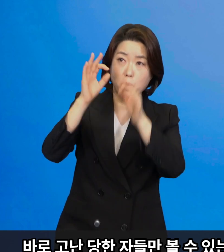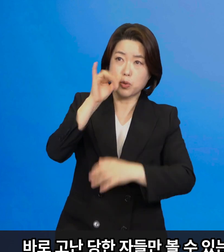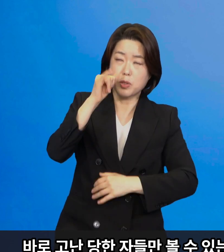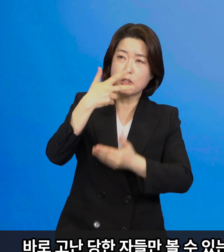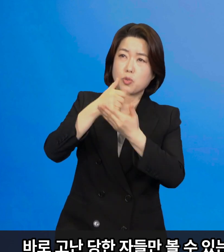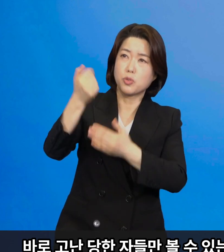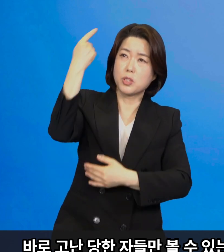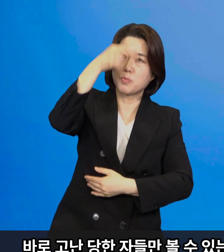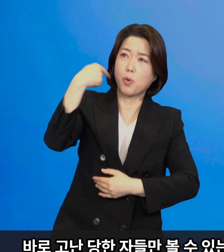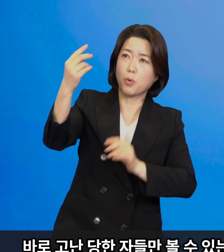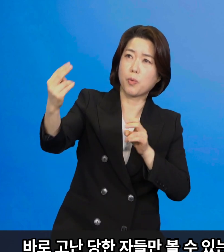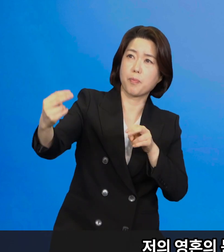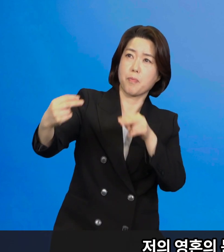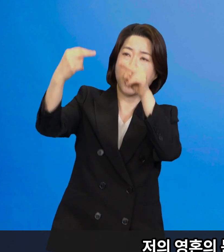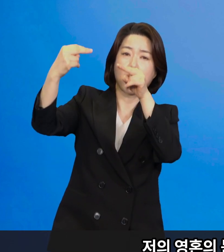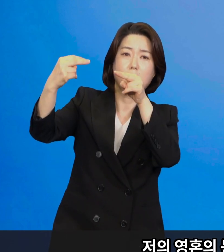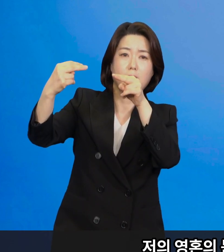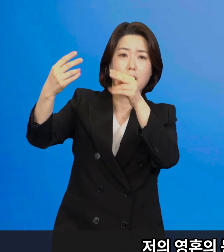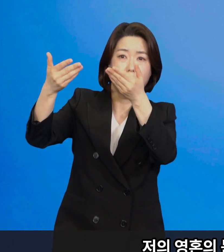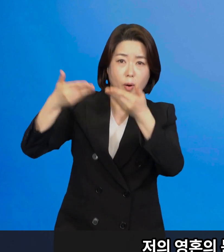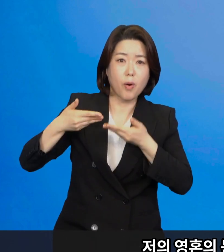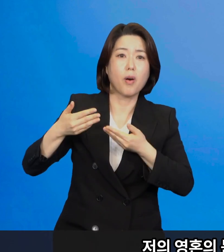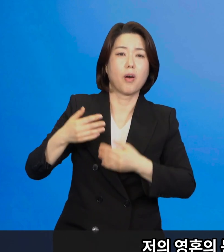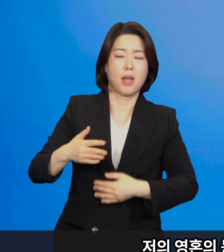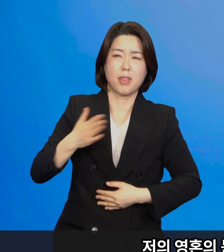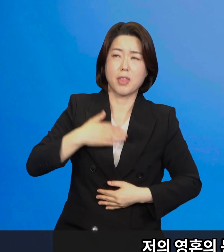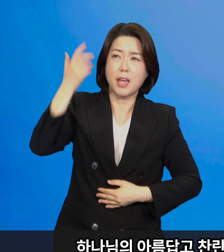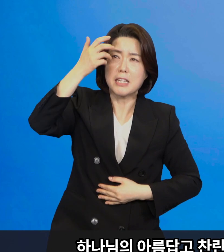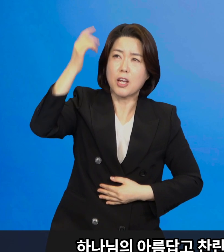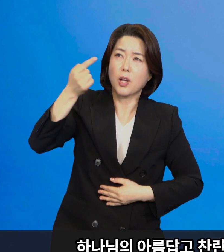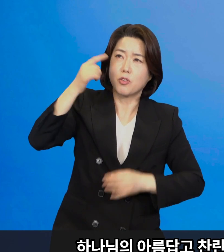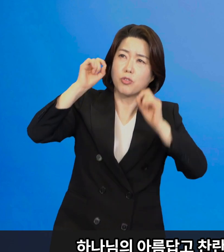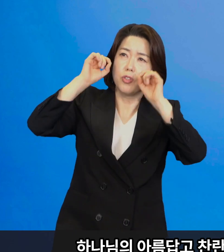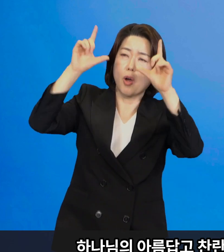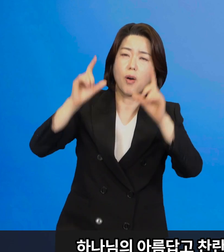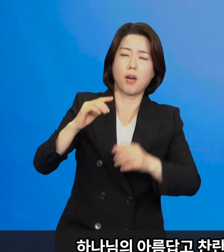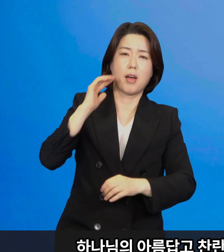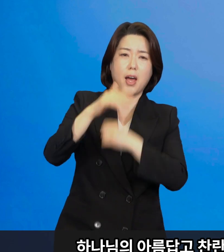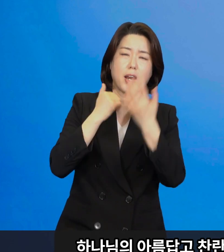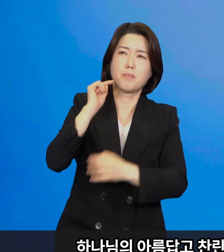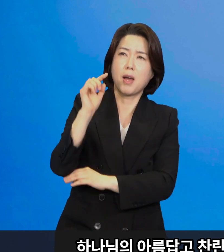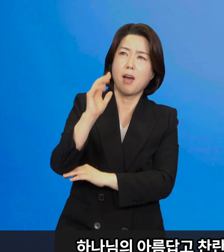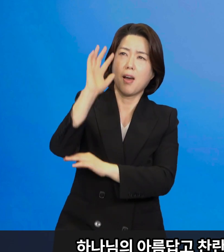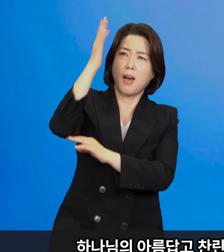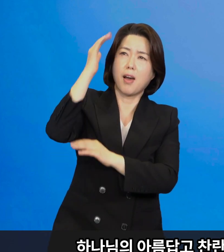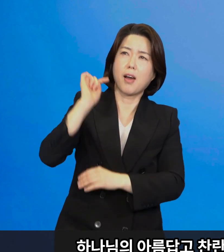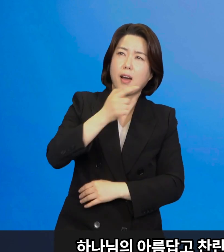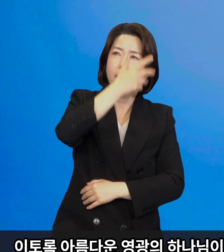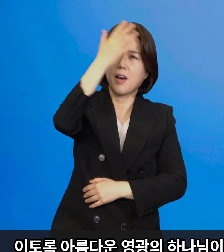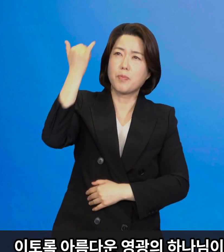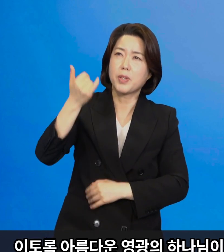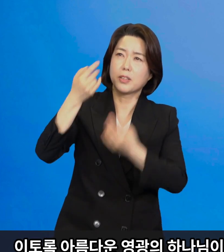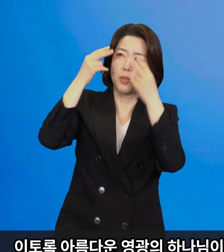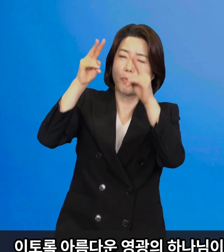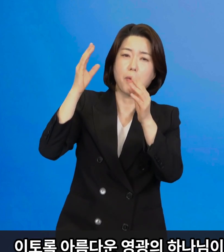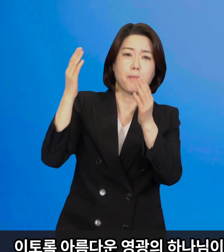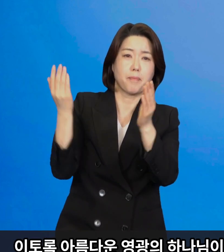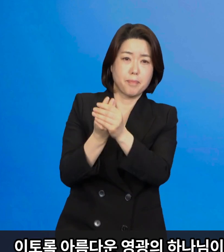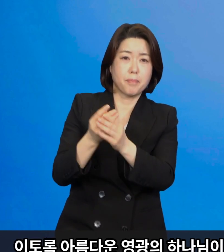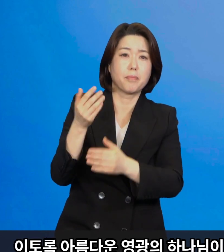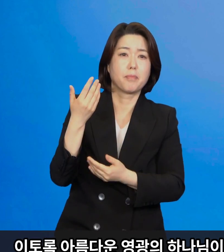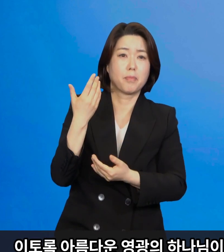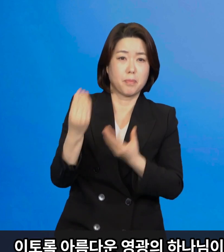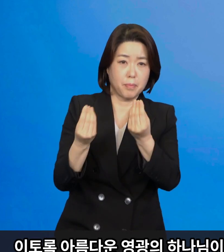얼굴을 보게 해주셨습니다. 저의 영혼의 눈을 열어주셔서 하나님의 아름답고 찬란한 영광을 보게 하셨습니다. 이토록 아름다운